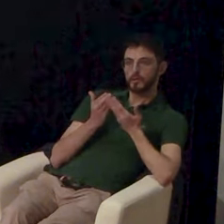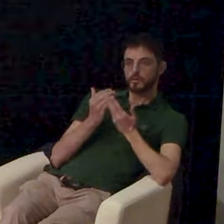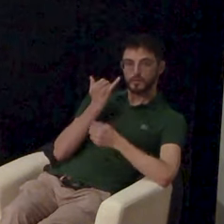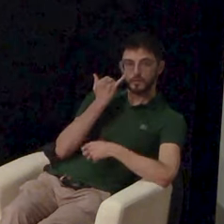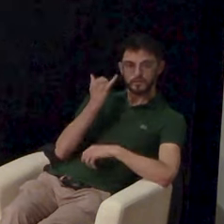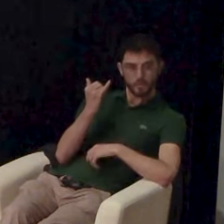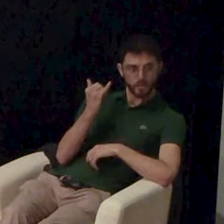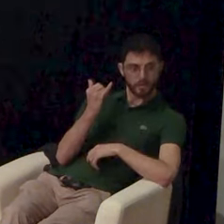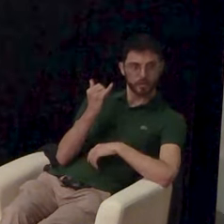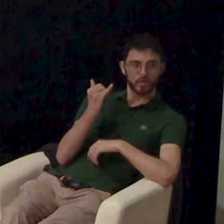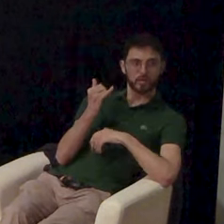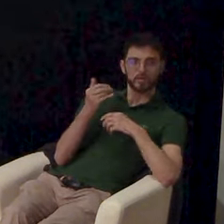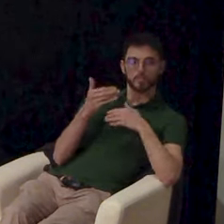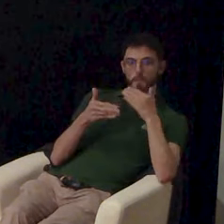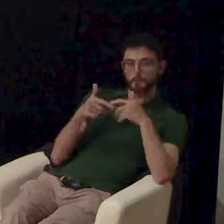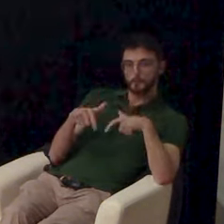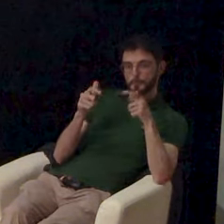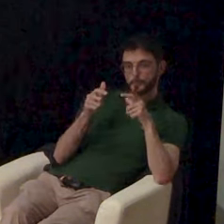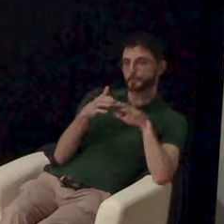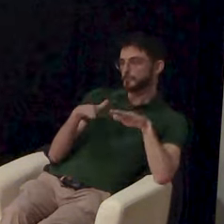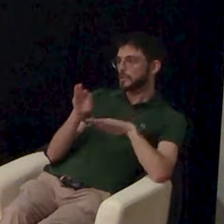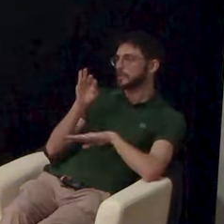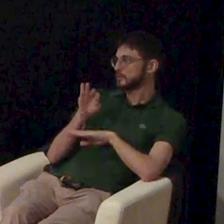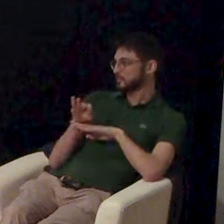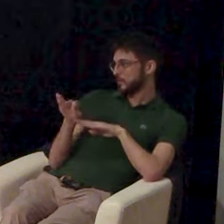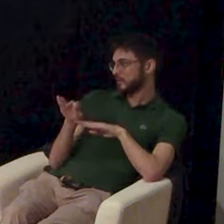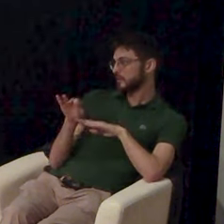Donc mon parcours d'études, en fait, j'ai fait un parcours d'études